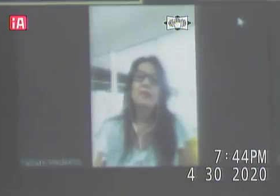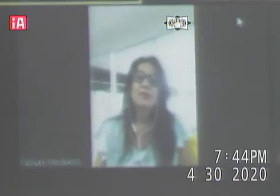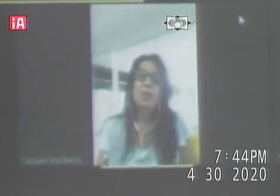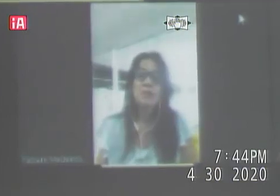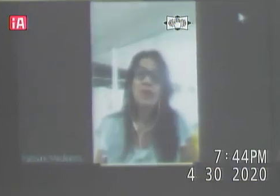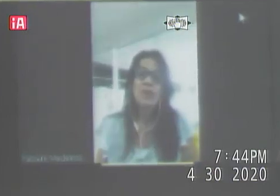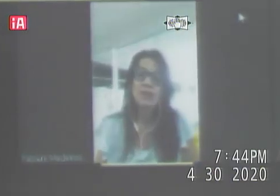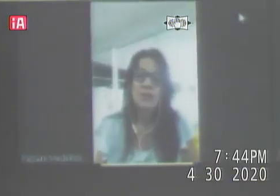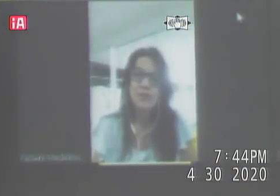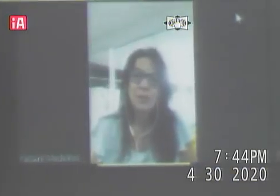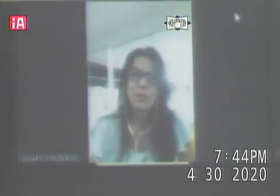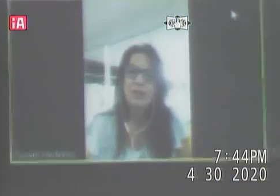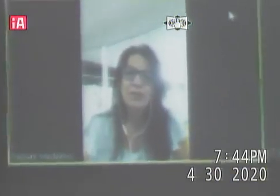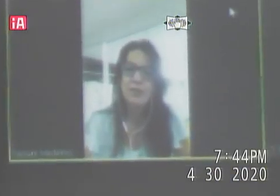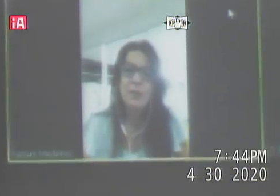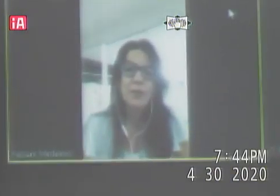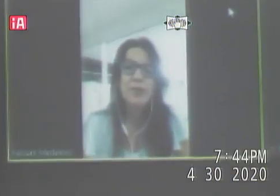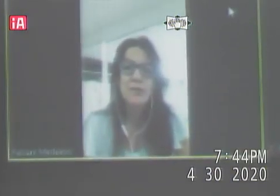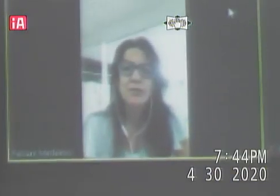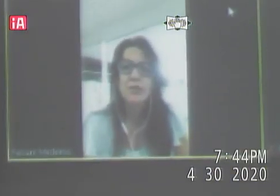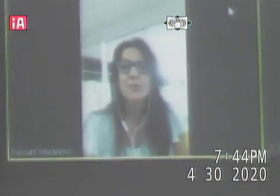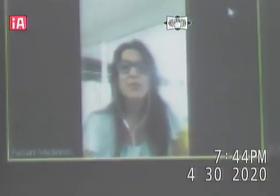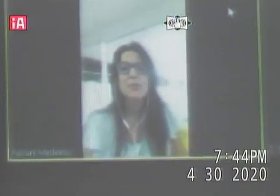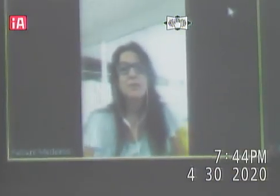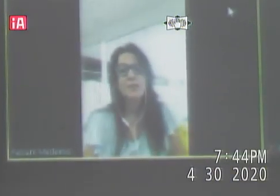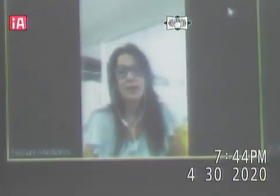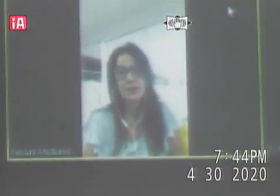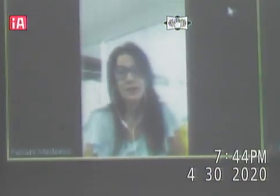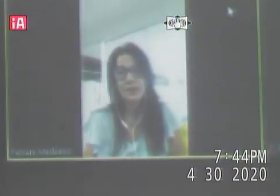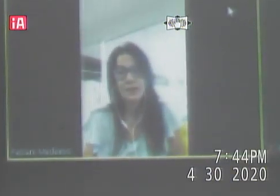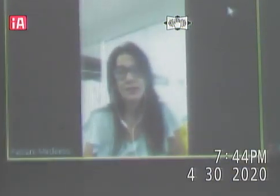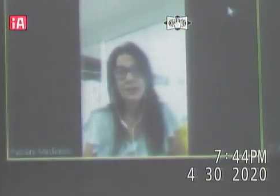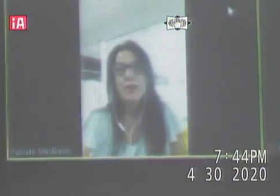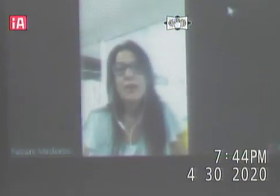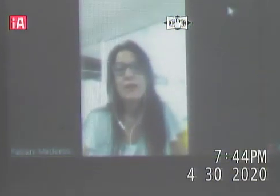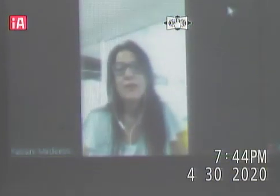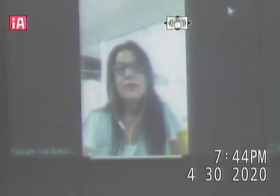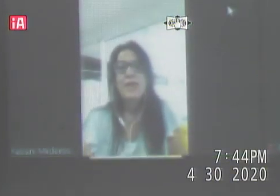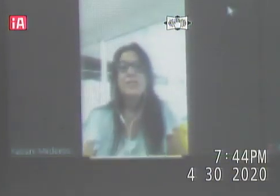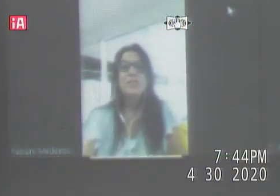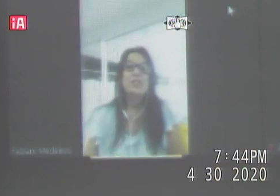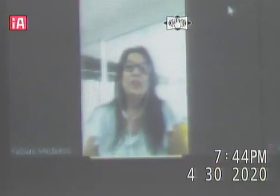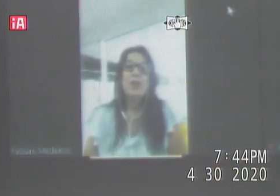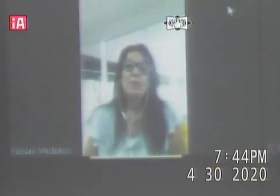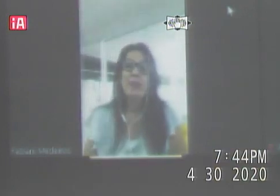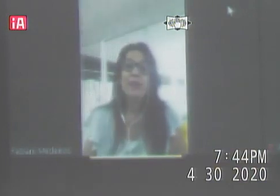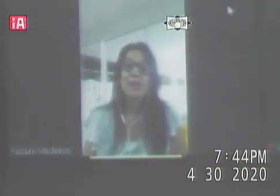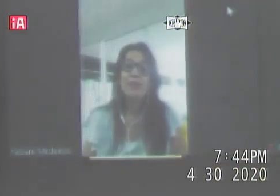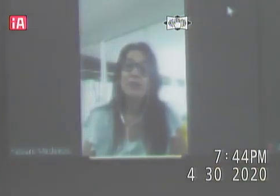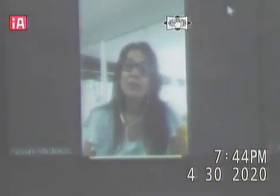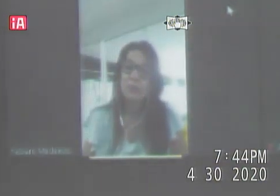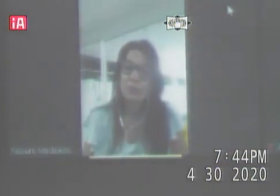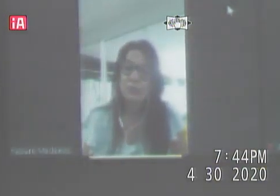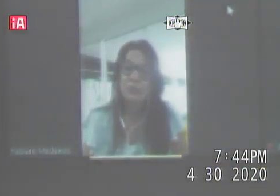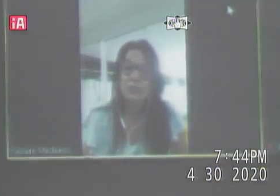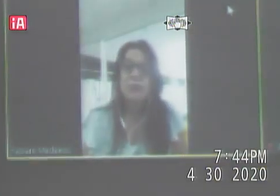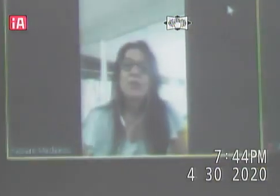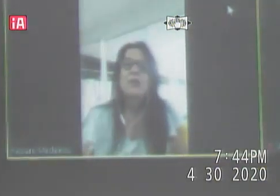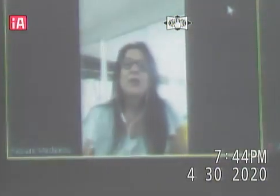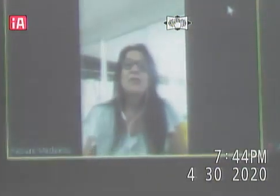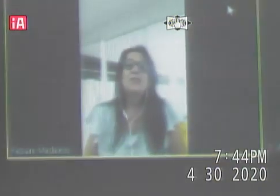e, com certeza, para o bem da nossa população, do nosso município de Valença. Na verdade, a gente quer o bem de